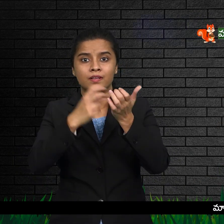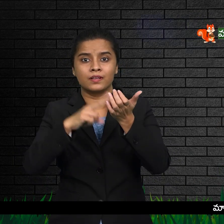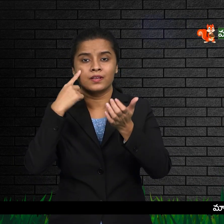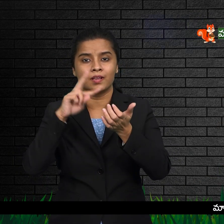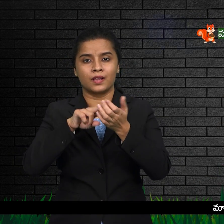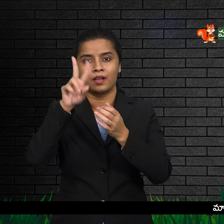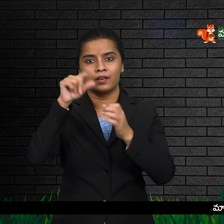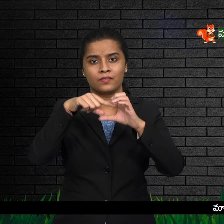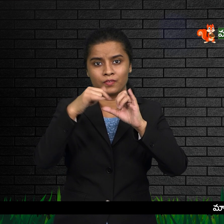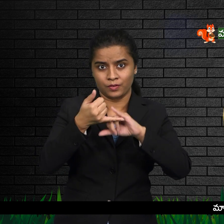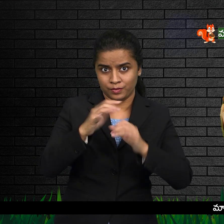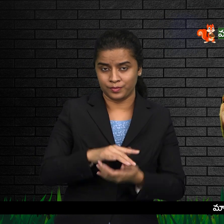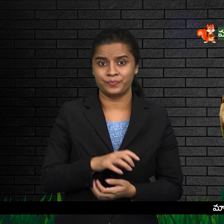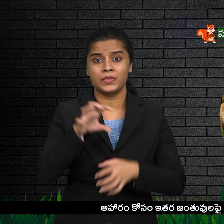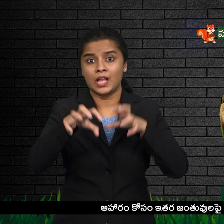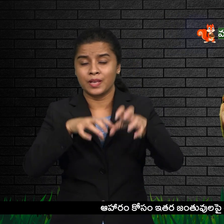మాంసాహారులు.